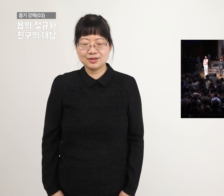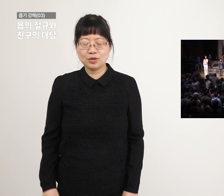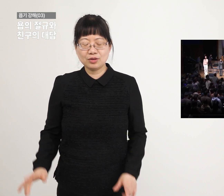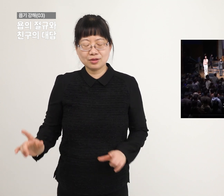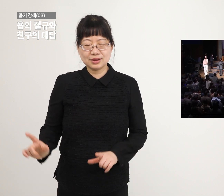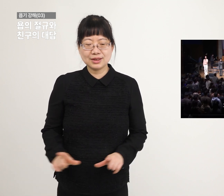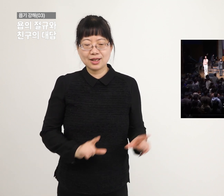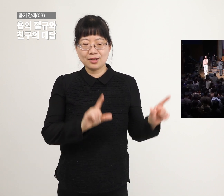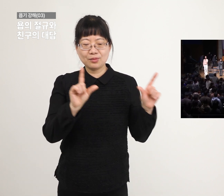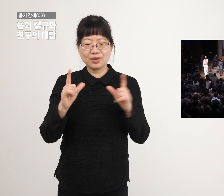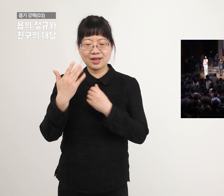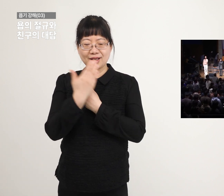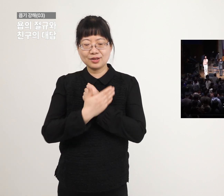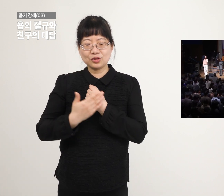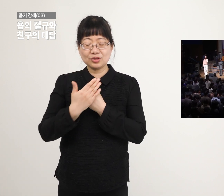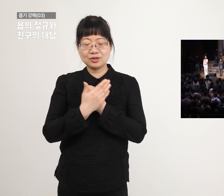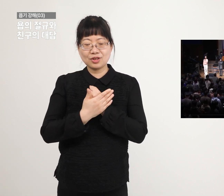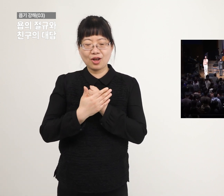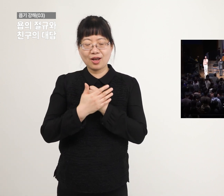무뎌지고